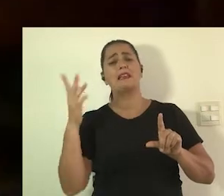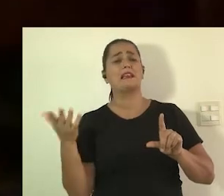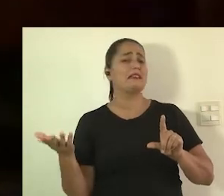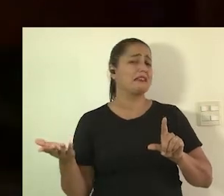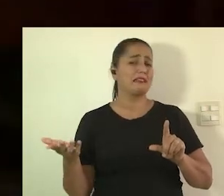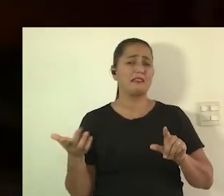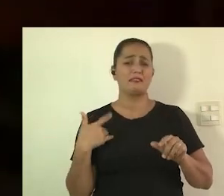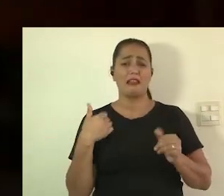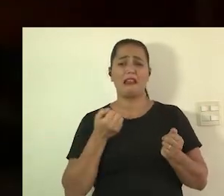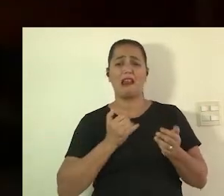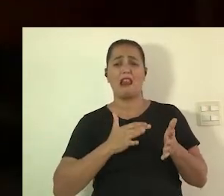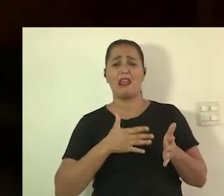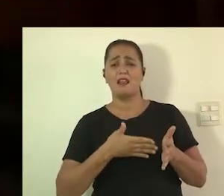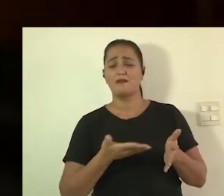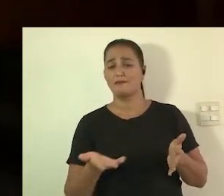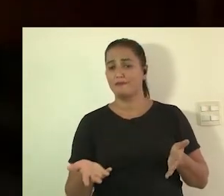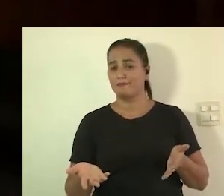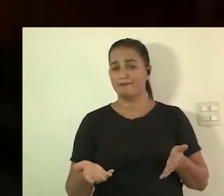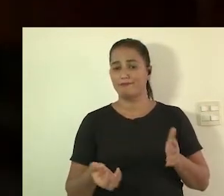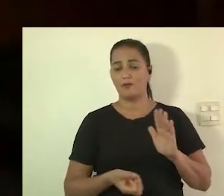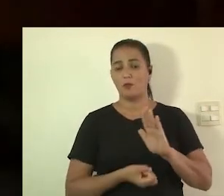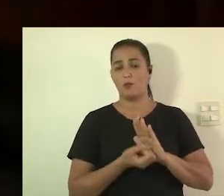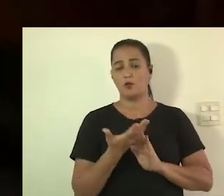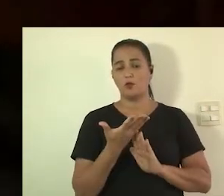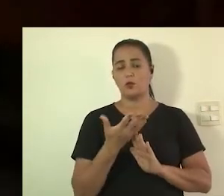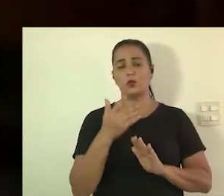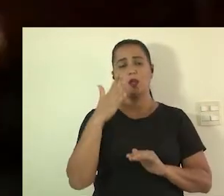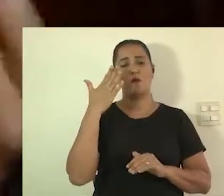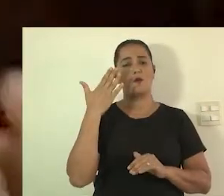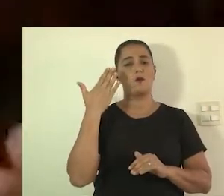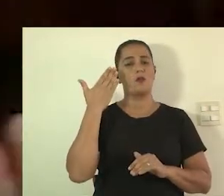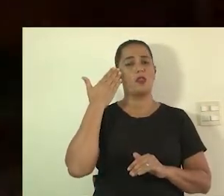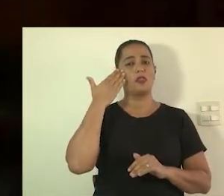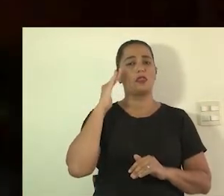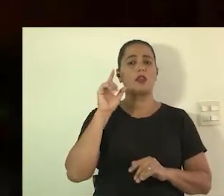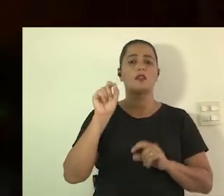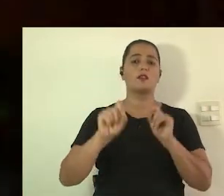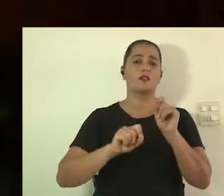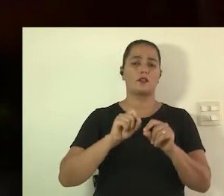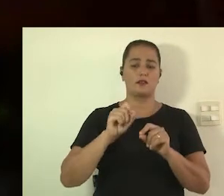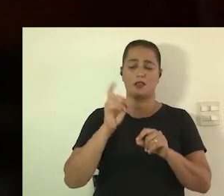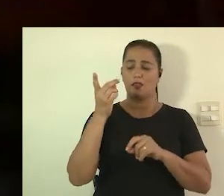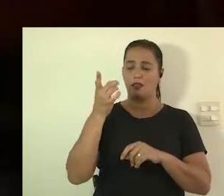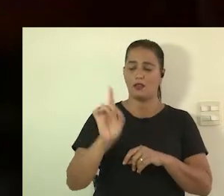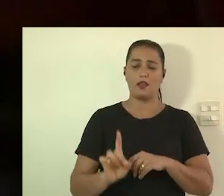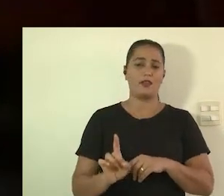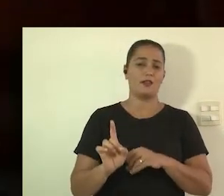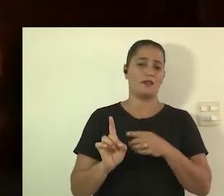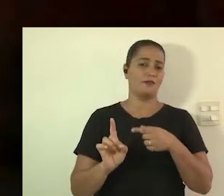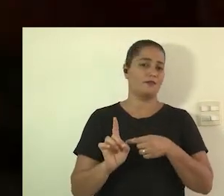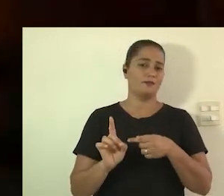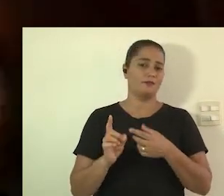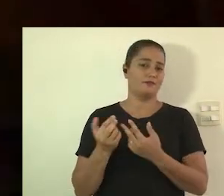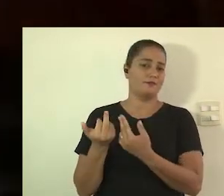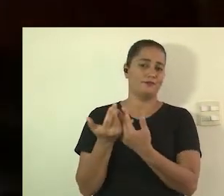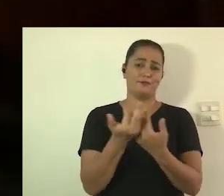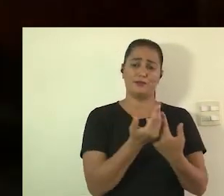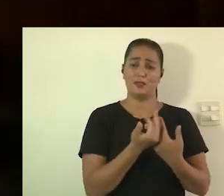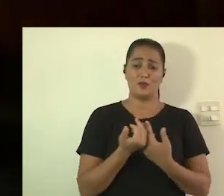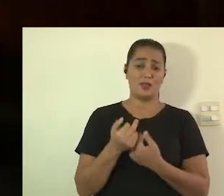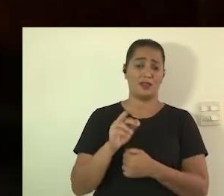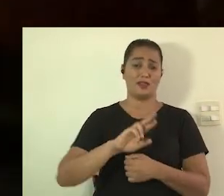vezes assim mas não já tem Libras primeiro os produtores não entendem que existem grupos que as pessoas com deficiência não são